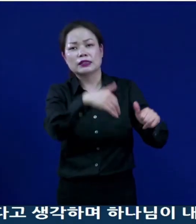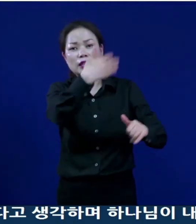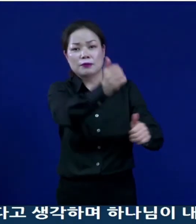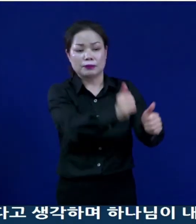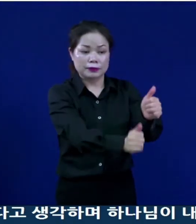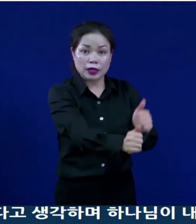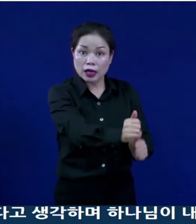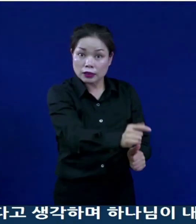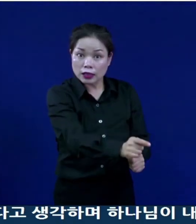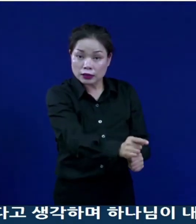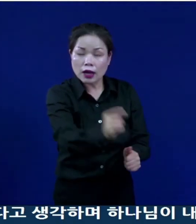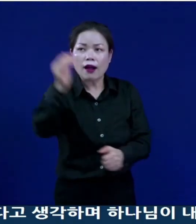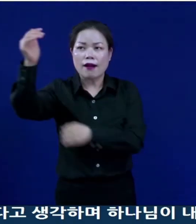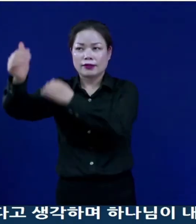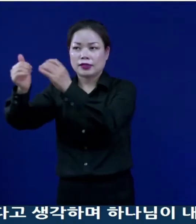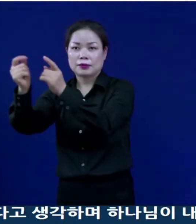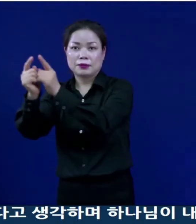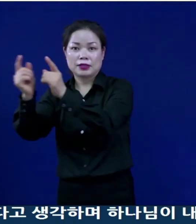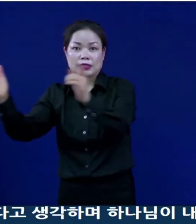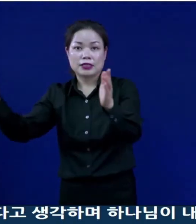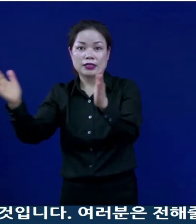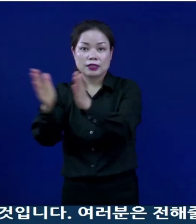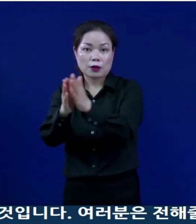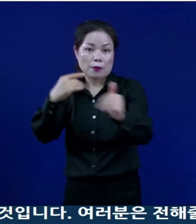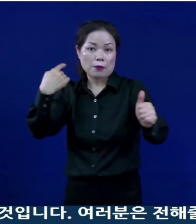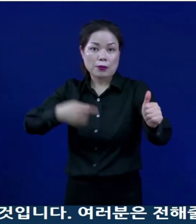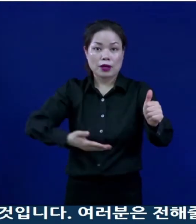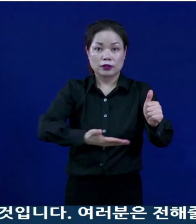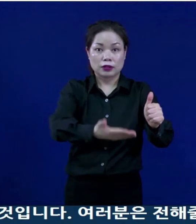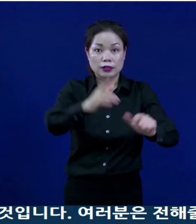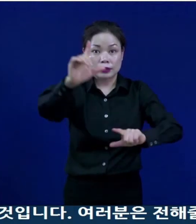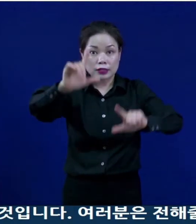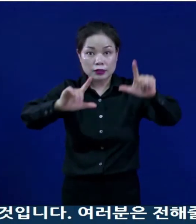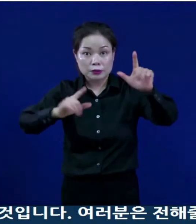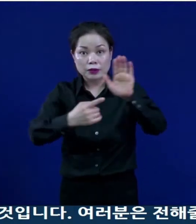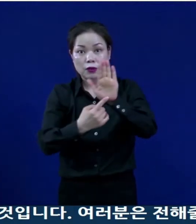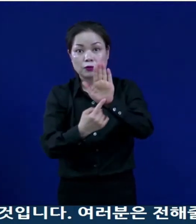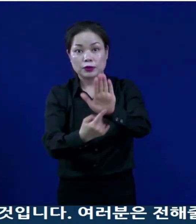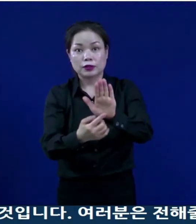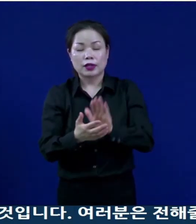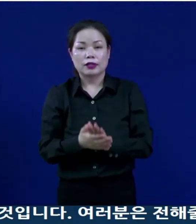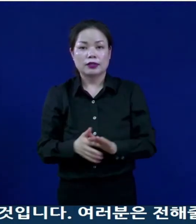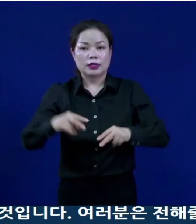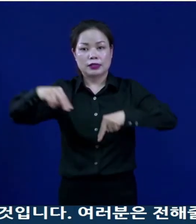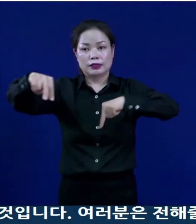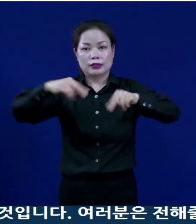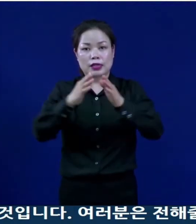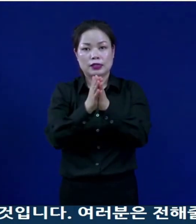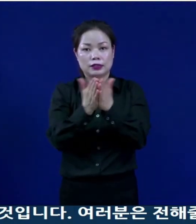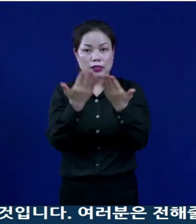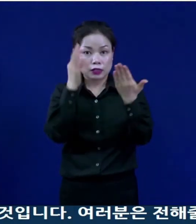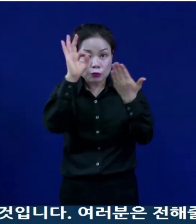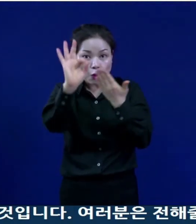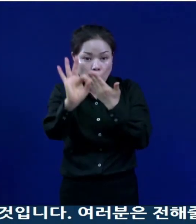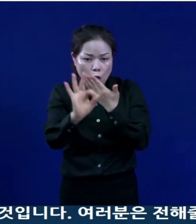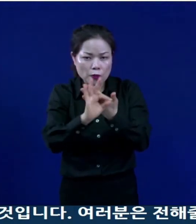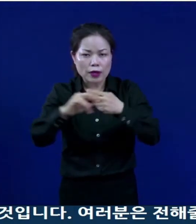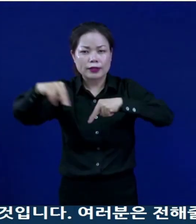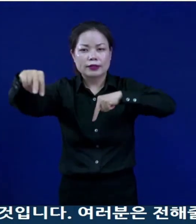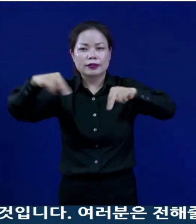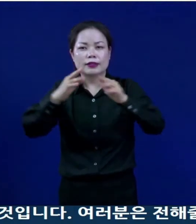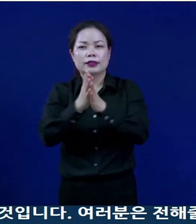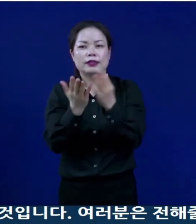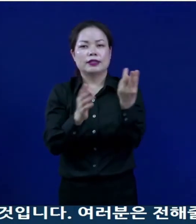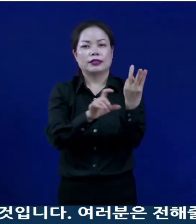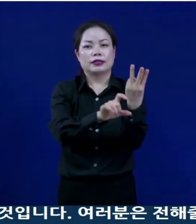세대를 하나님께서 직접 가르치려 하시는 장면이 나옵니다. 여러분 사사기를 펼쳐놓고 계시면 사사기